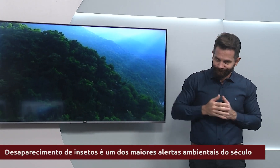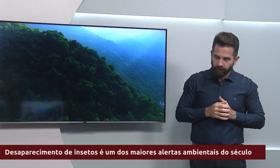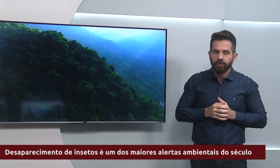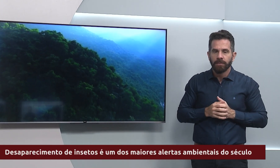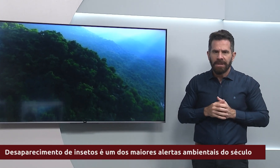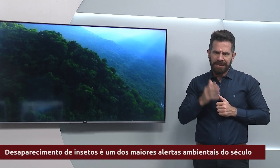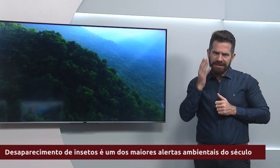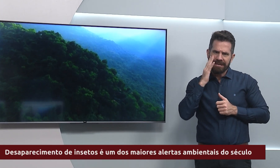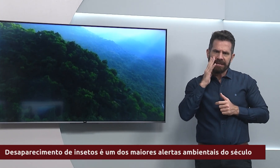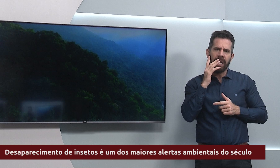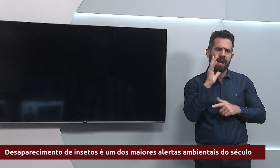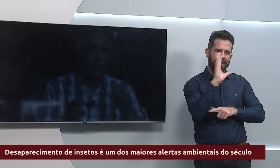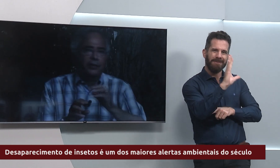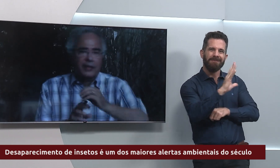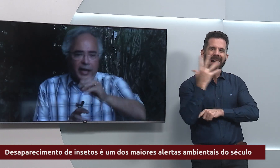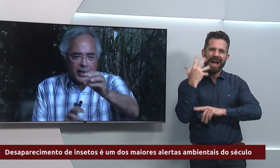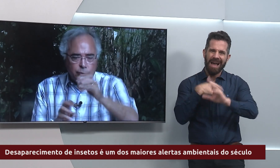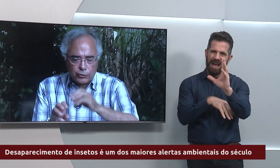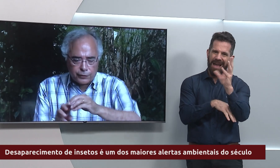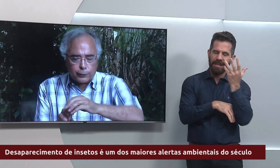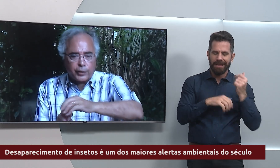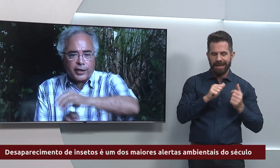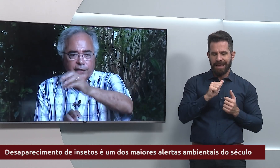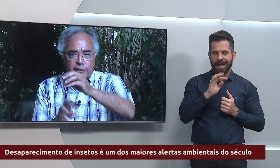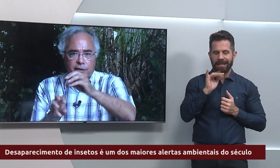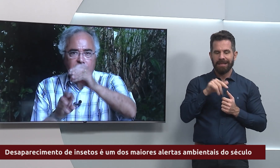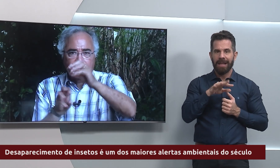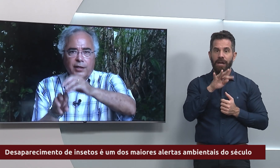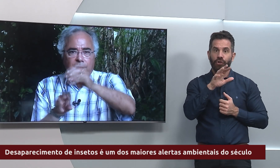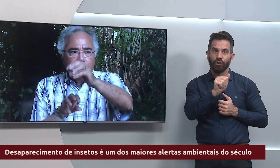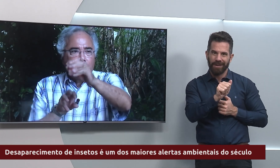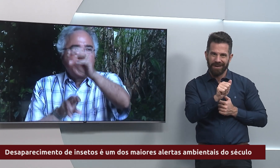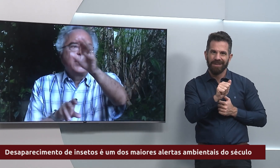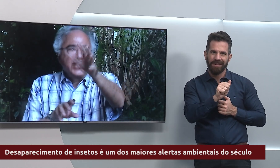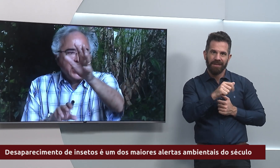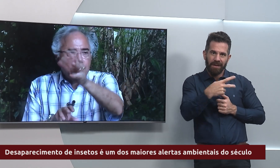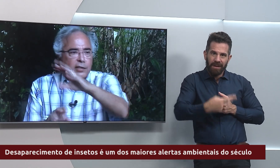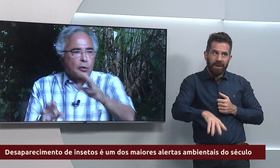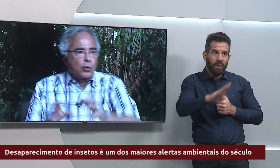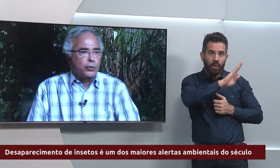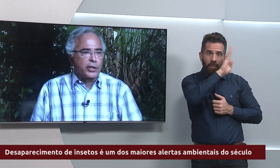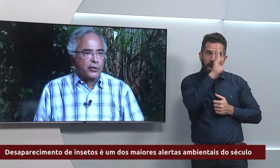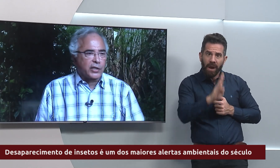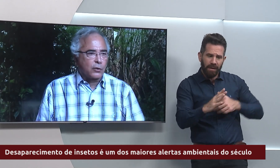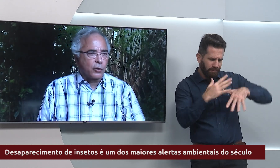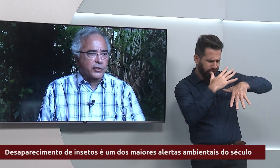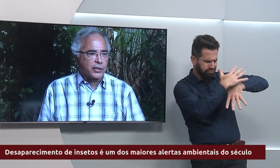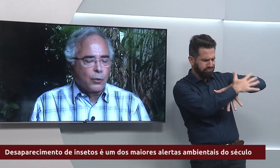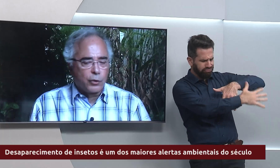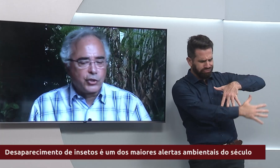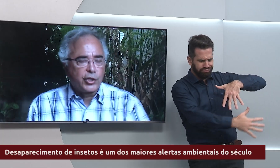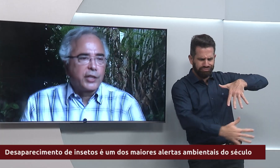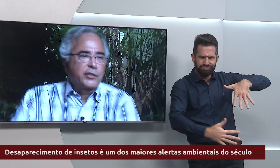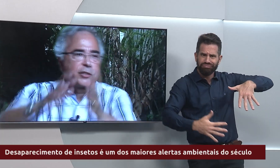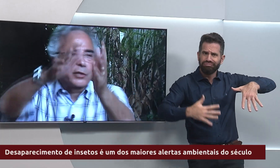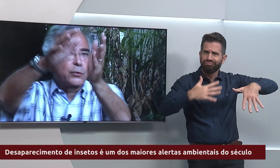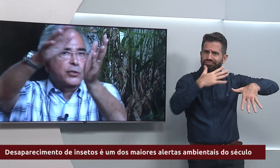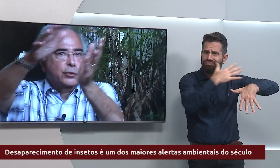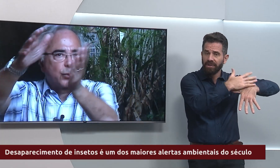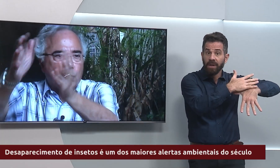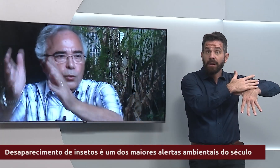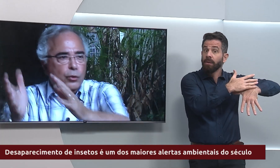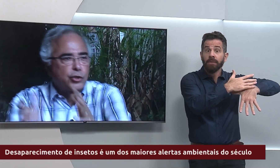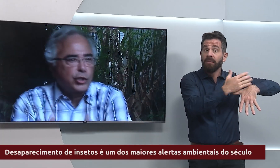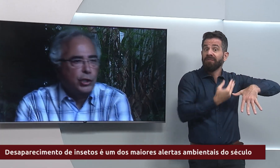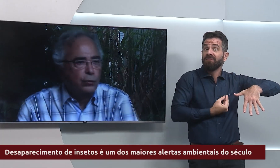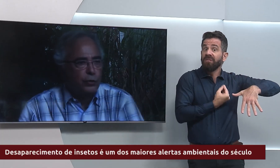muito longe do que era antes. Era um retalho de florestas em ilhas ao longo da nossa costa, onde antes isso era um